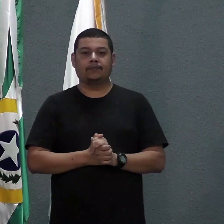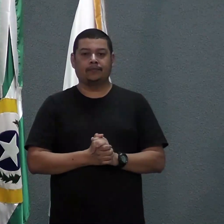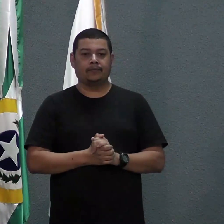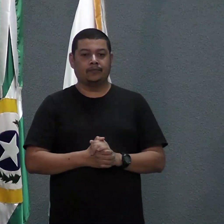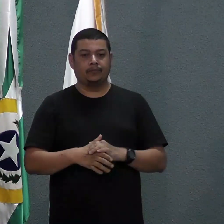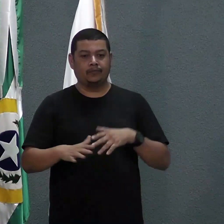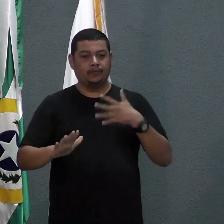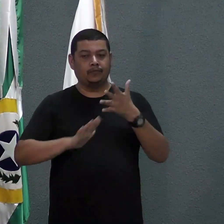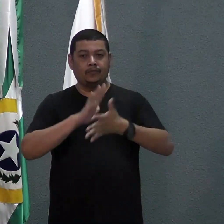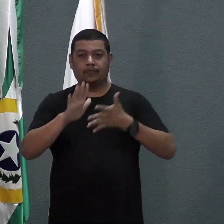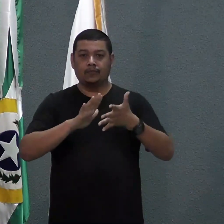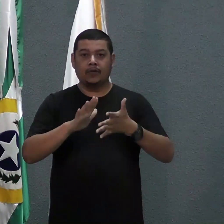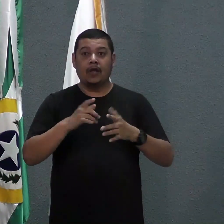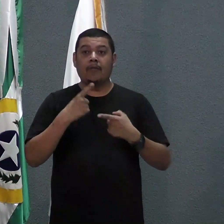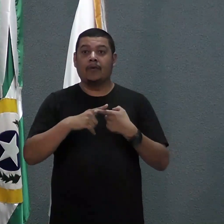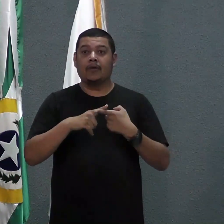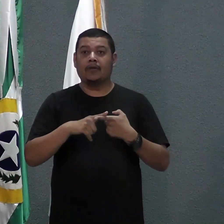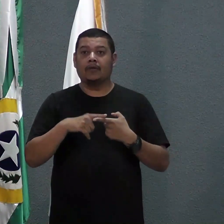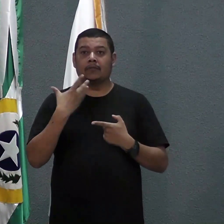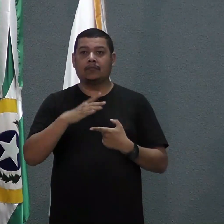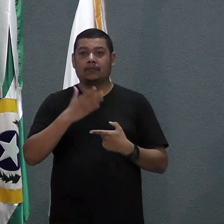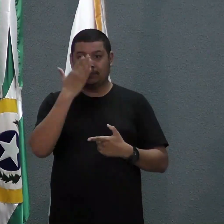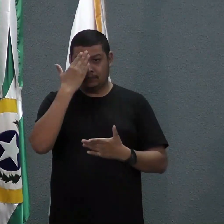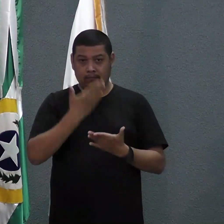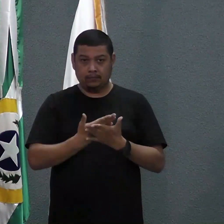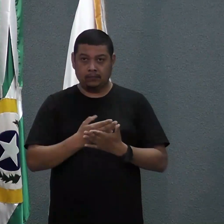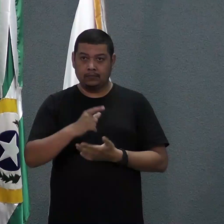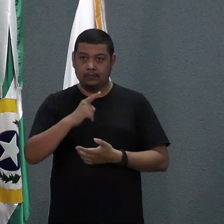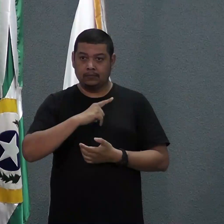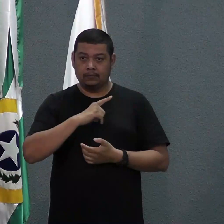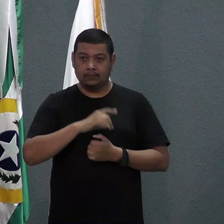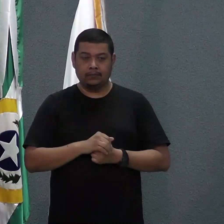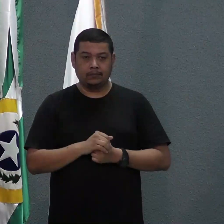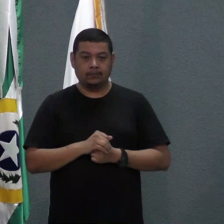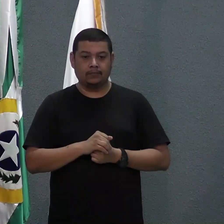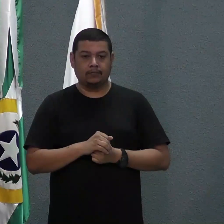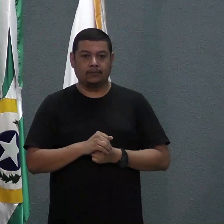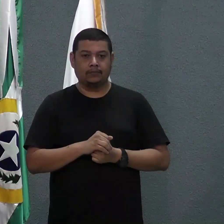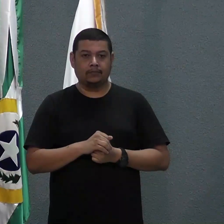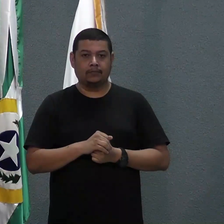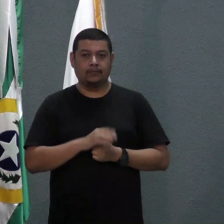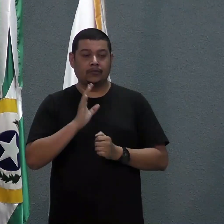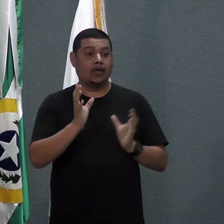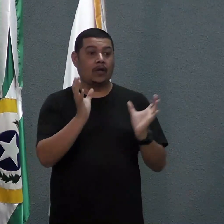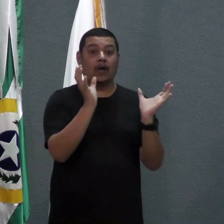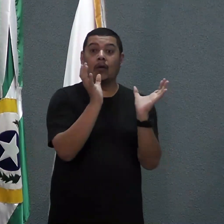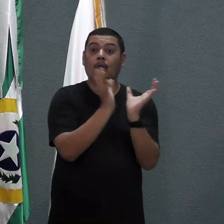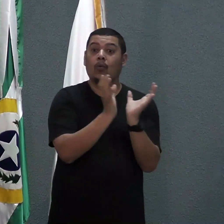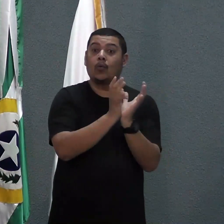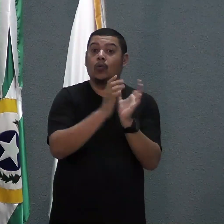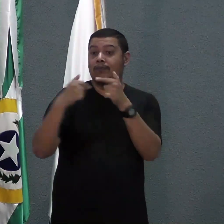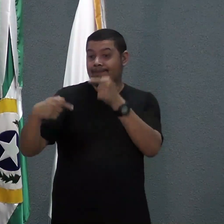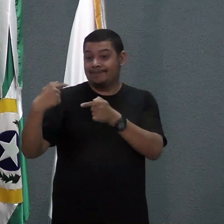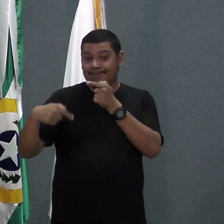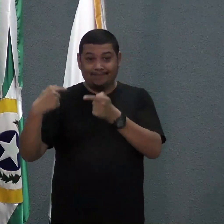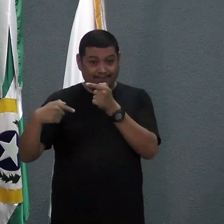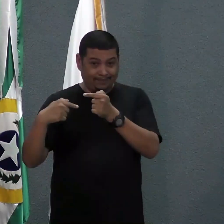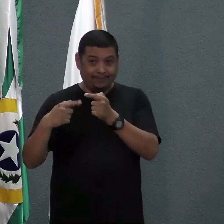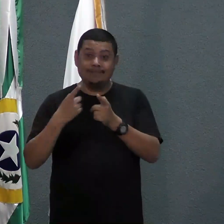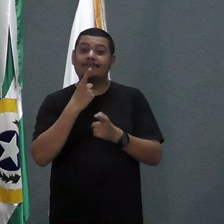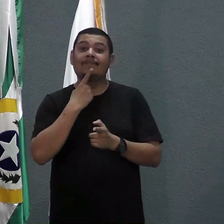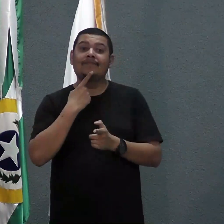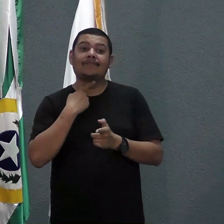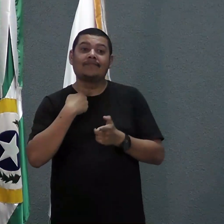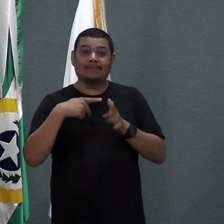O que eu não quero acreditar realmente que aqui em Cacoal estejam já manobrando, através de grupos políticos, interesses